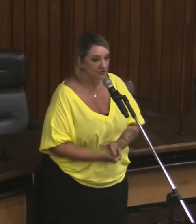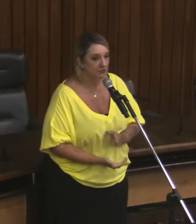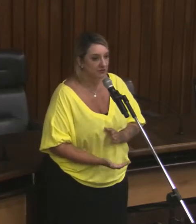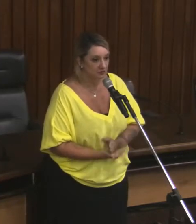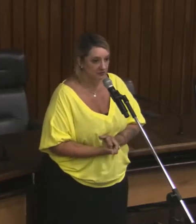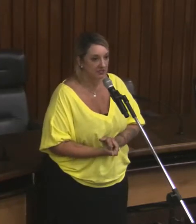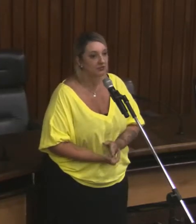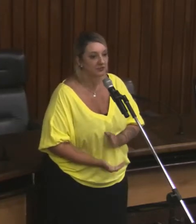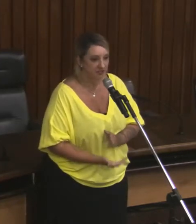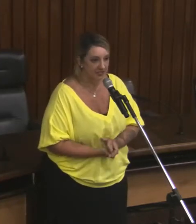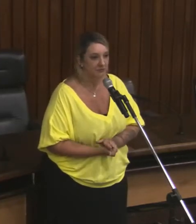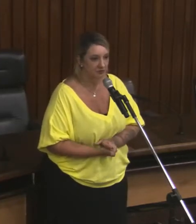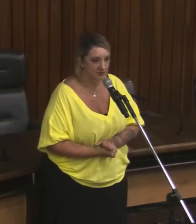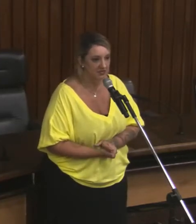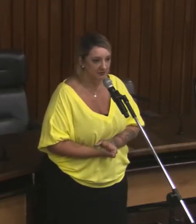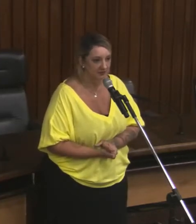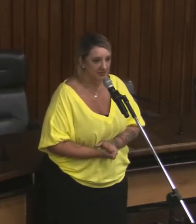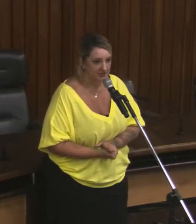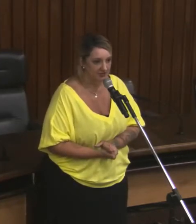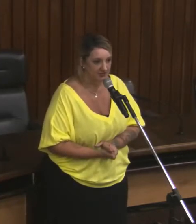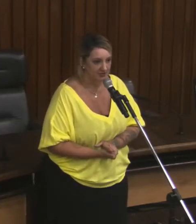começou com 120 e terminou com 120.